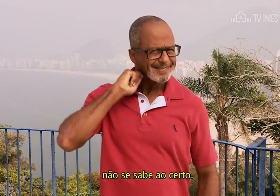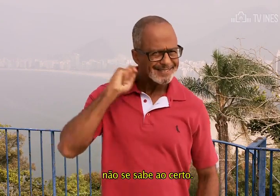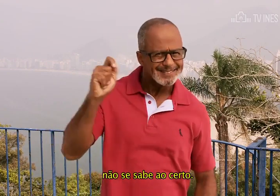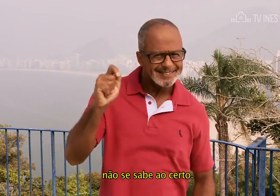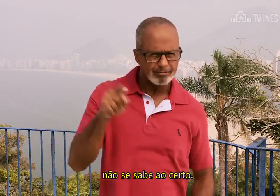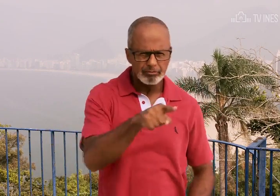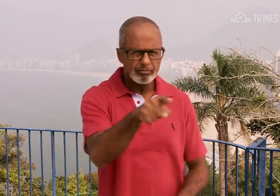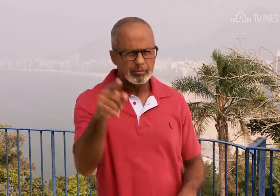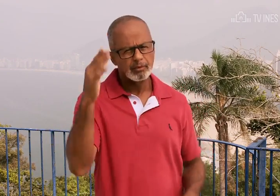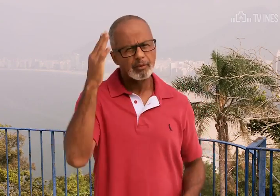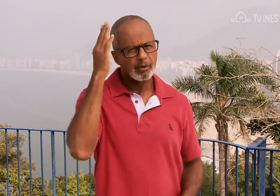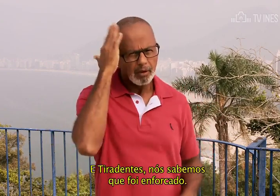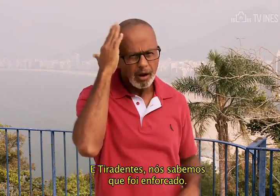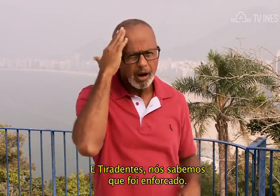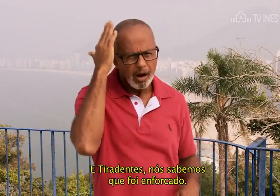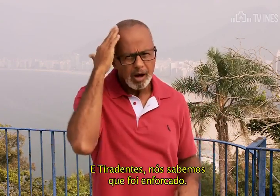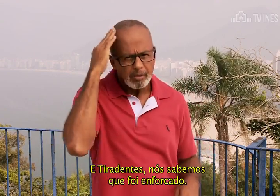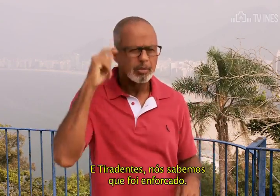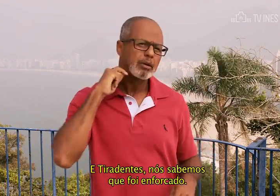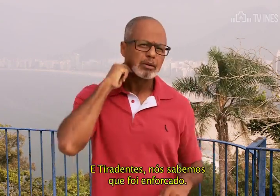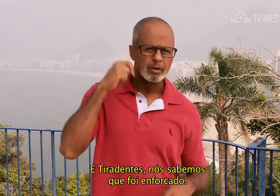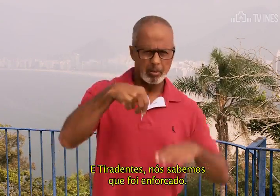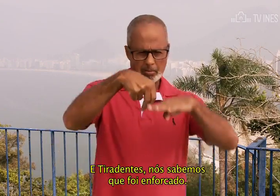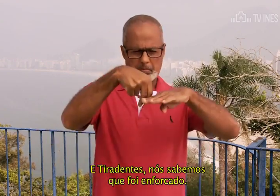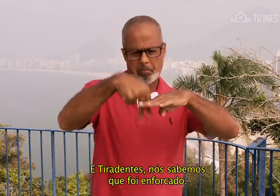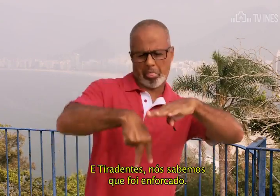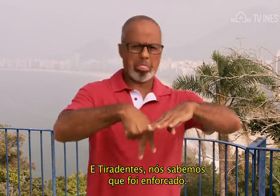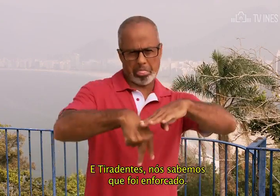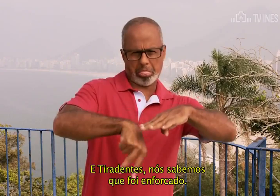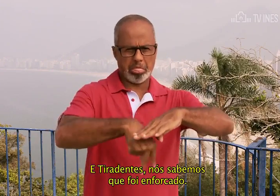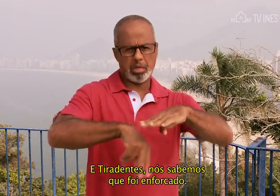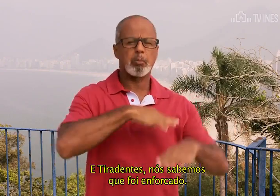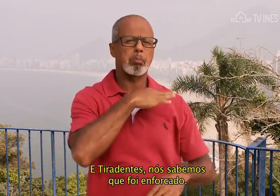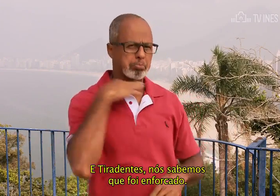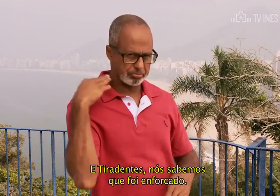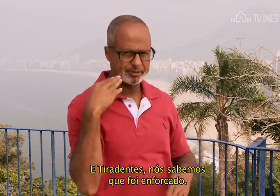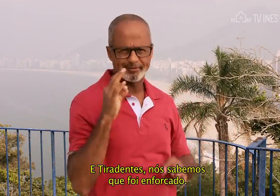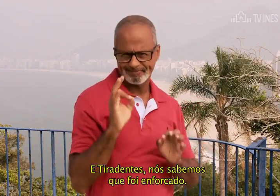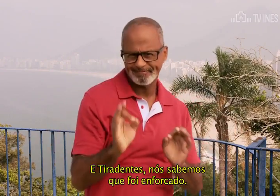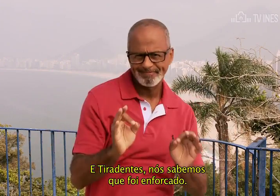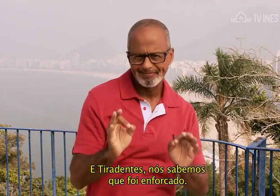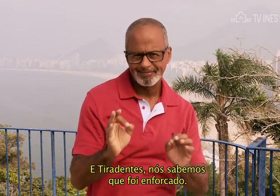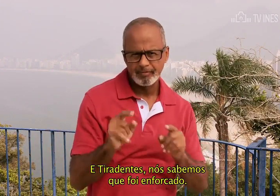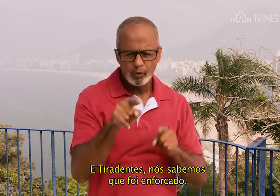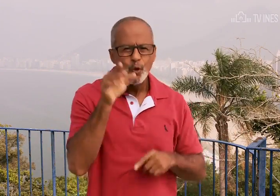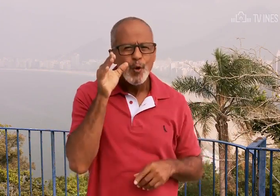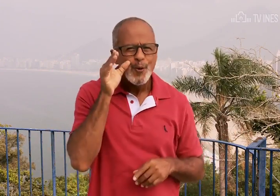certo. E Tiradentes, nós sabemos que foi enforcado.